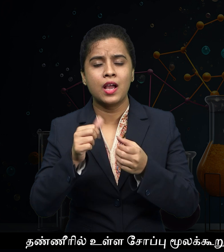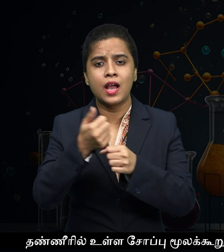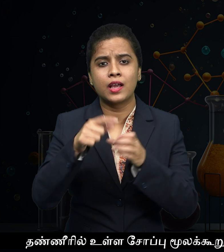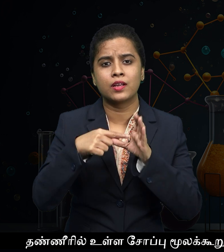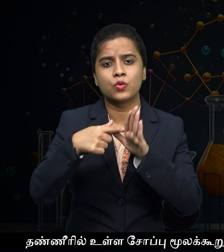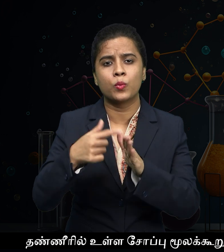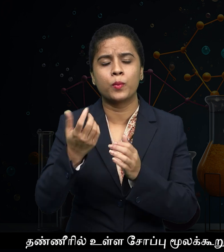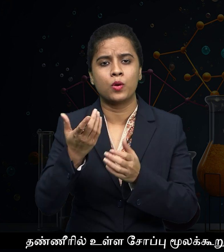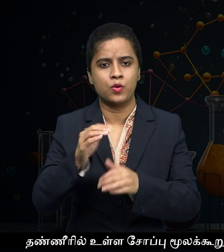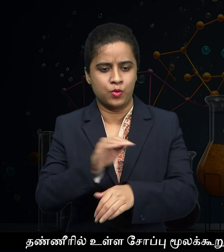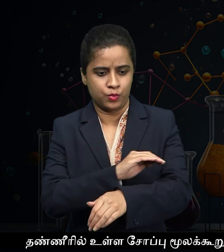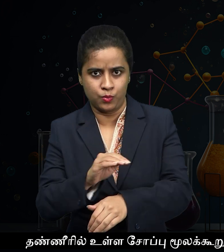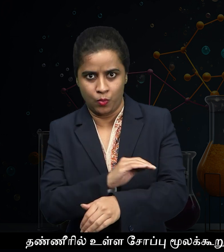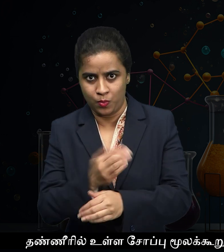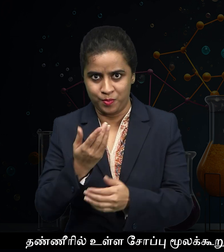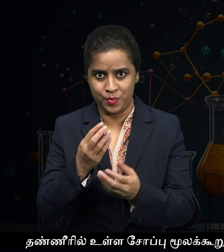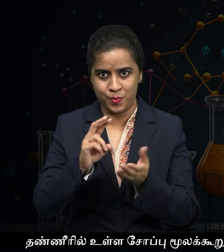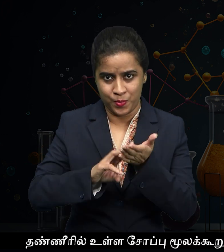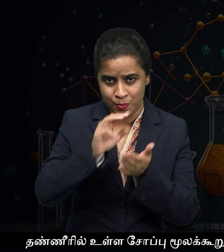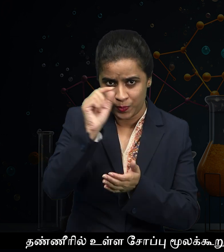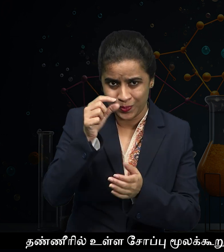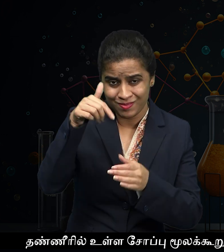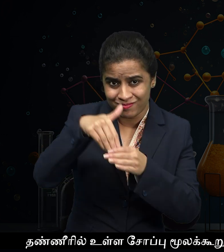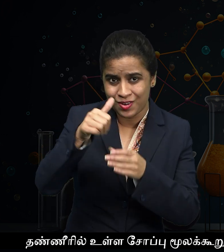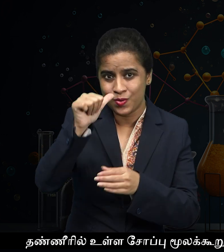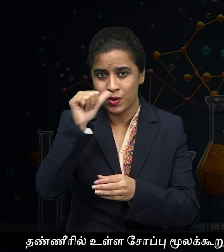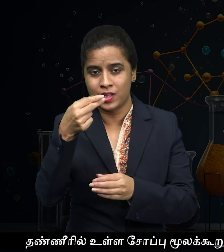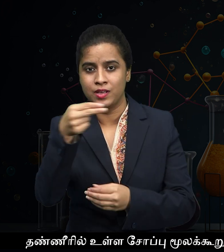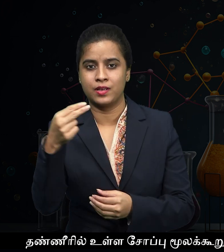மூலக்கூறுகளின் கோளத்தொகுப்பு மைக்கேல் எனப்படும்.